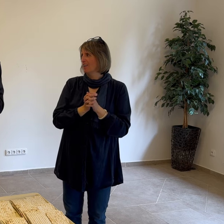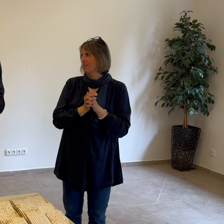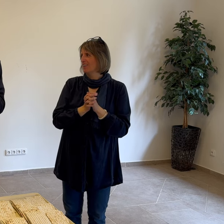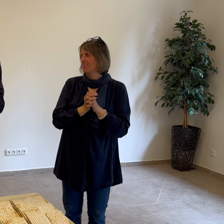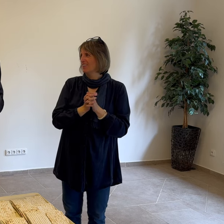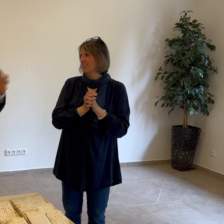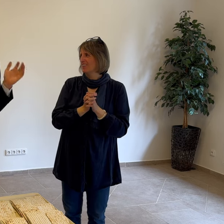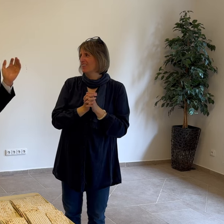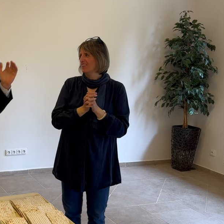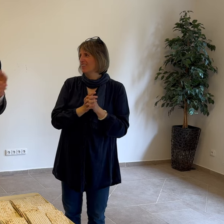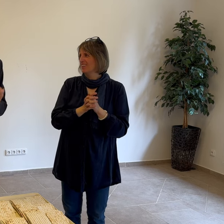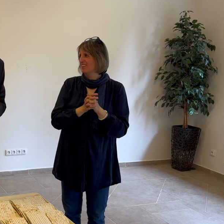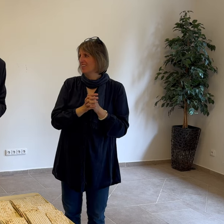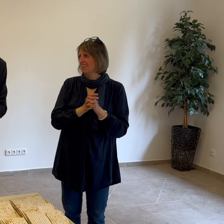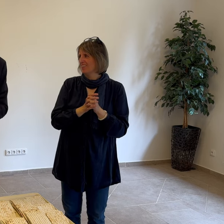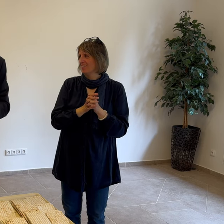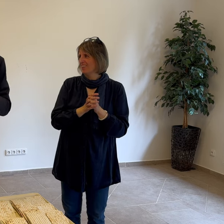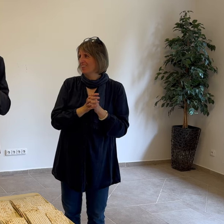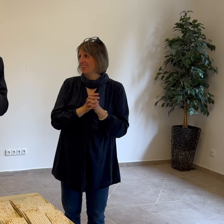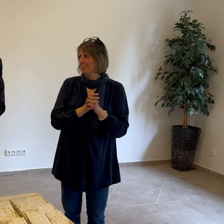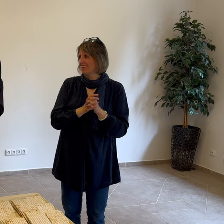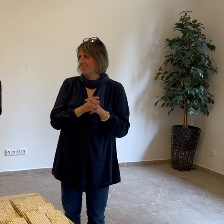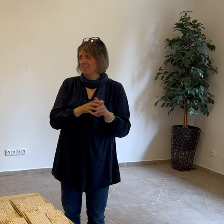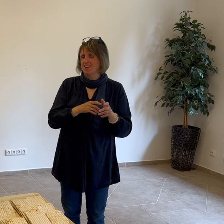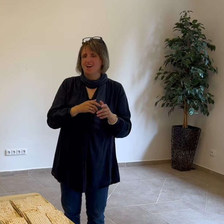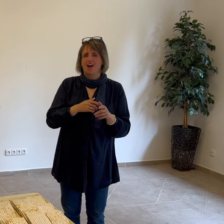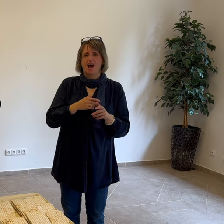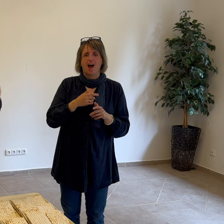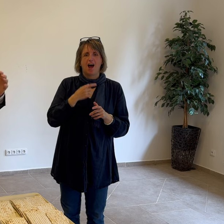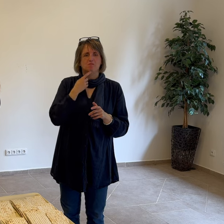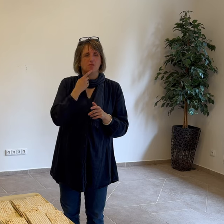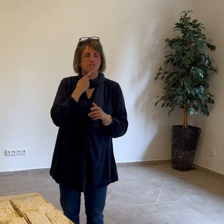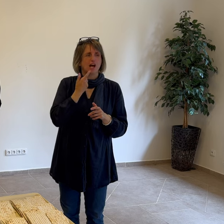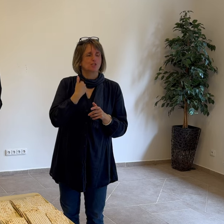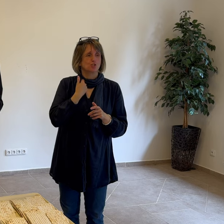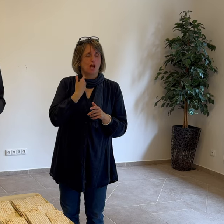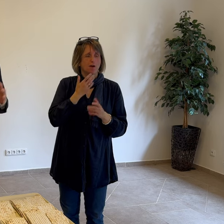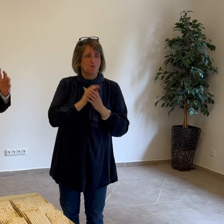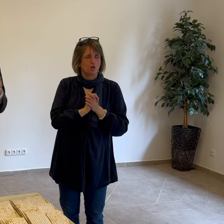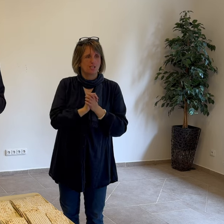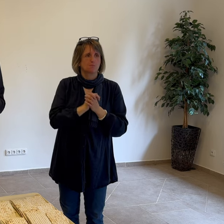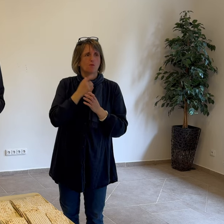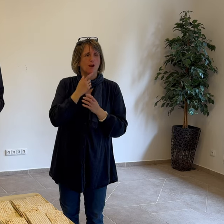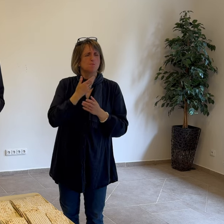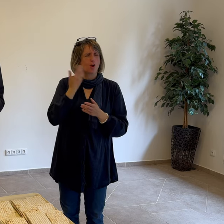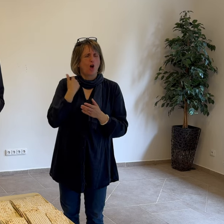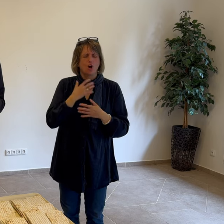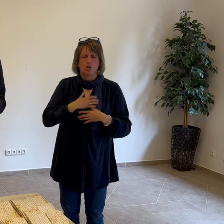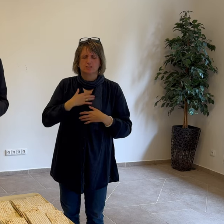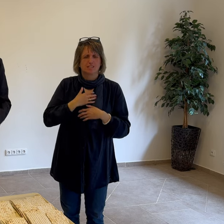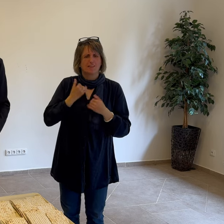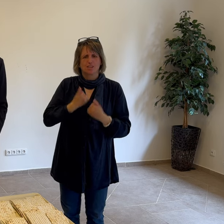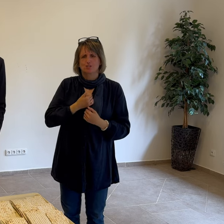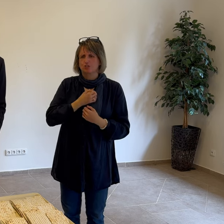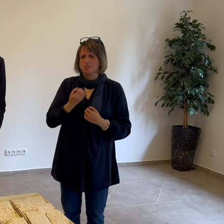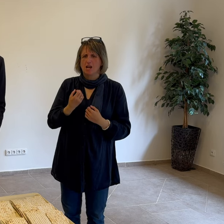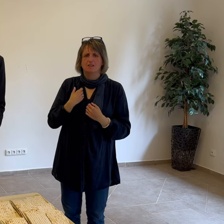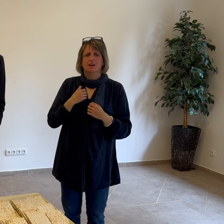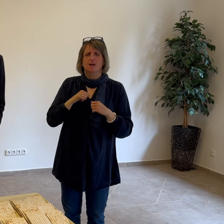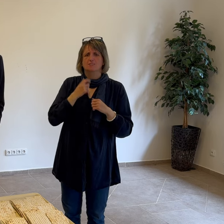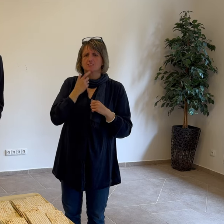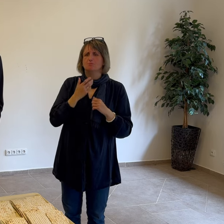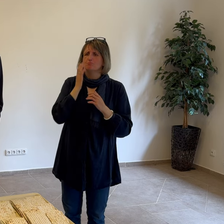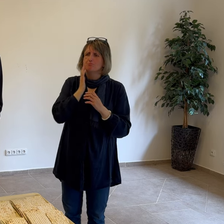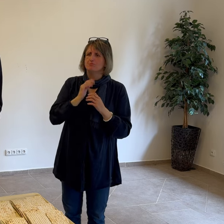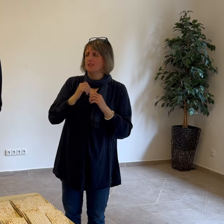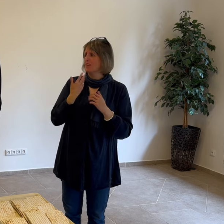přidám Bylo toho hodně byl těžký den bylo hodně práce hodně lidí a teď si uvědomím Vždyť ty se